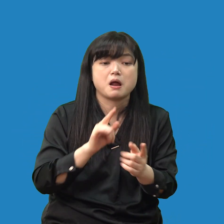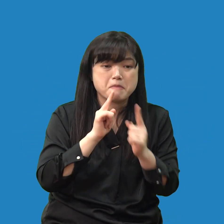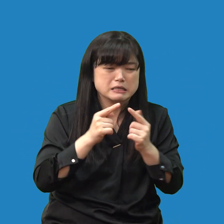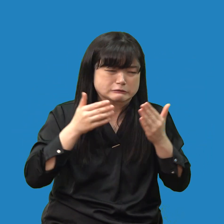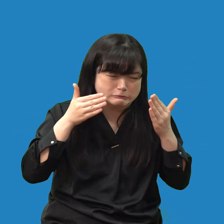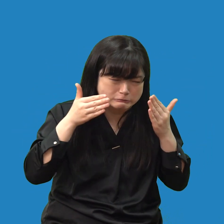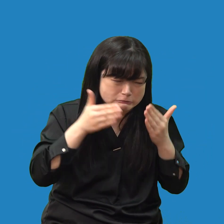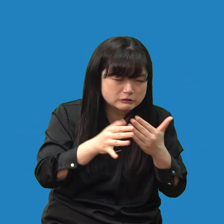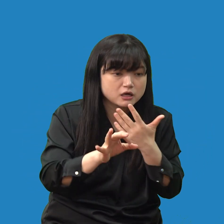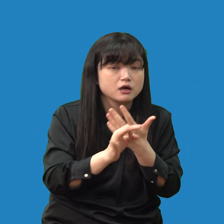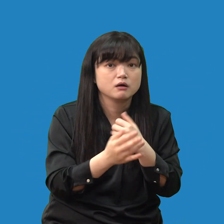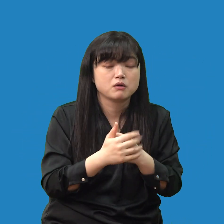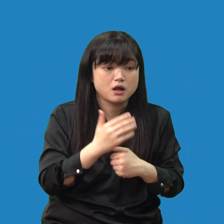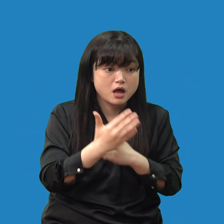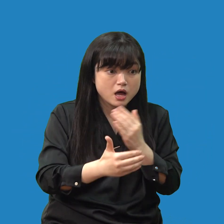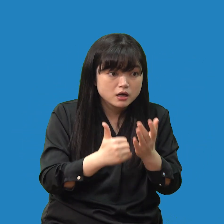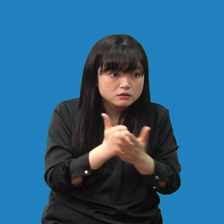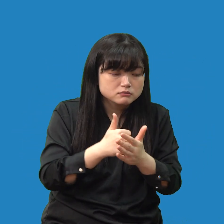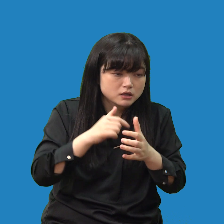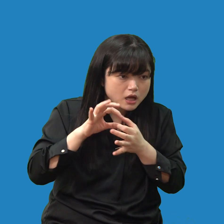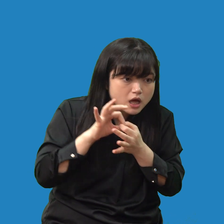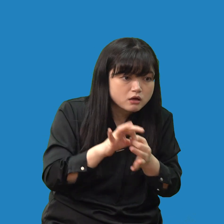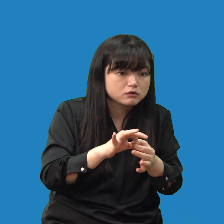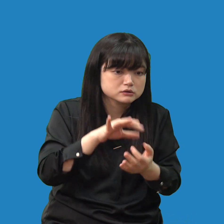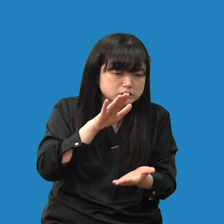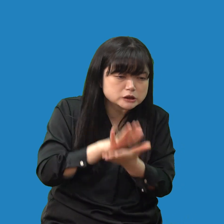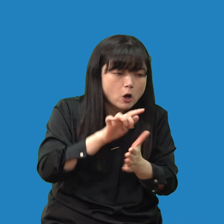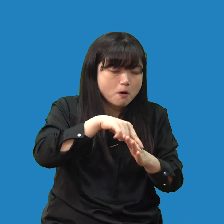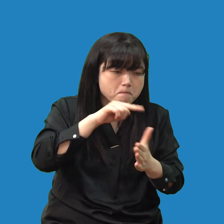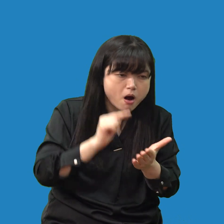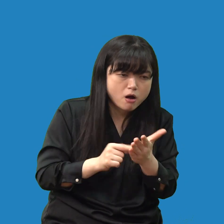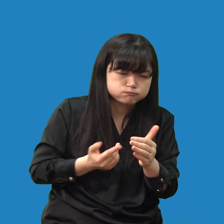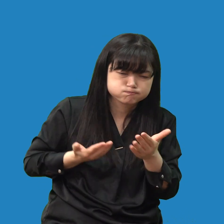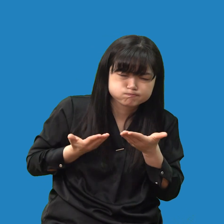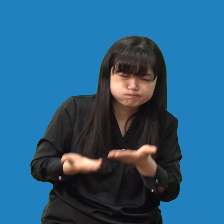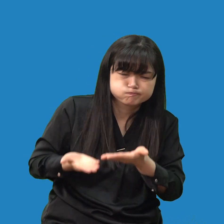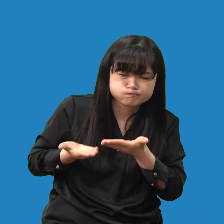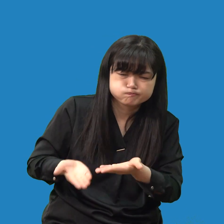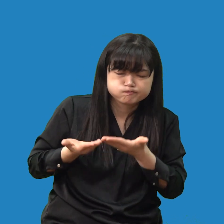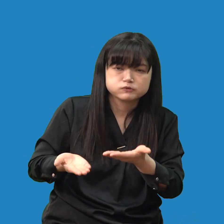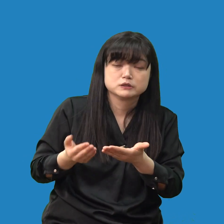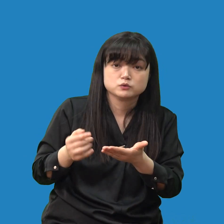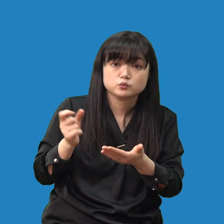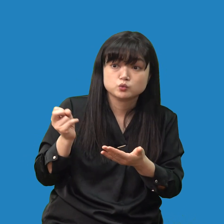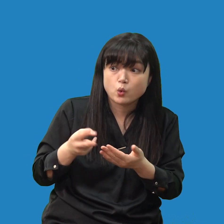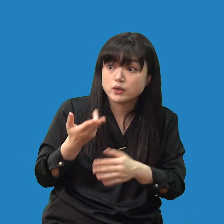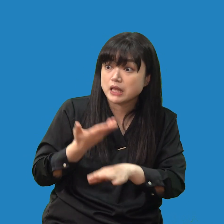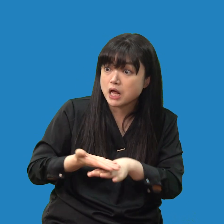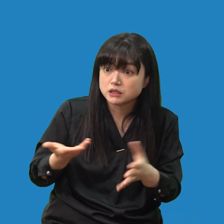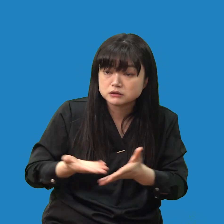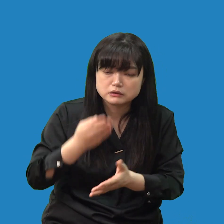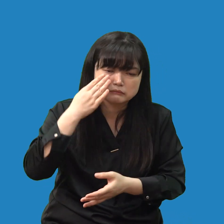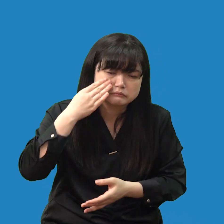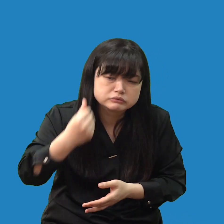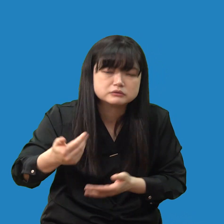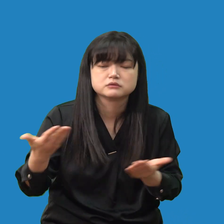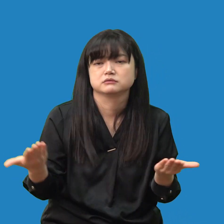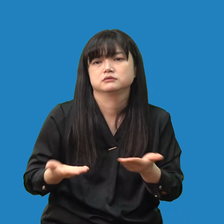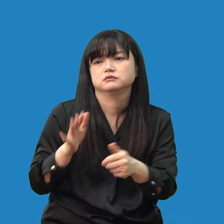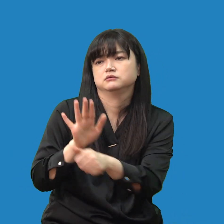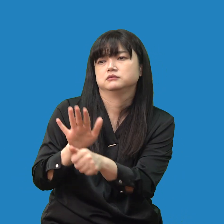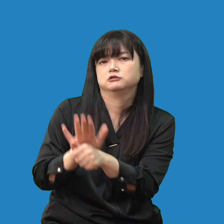공부에 전력하면 하나님이 계속 끓어오르는 열정을 공급해 주셔서 그뿐 아니라 다른 일도 더